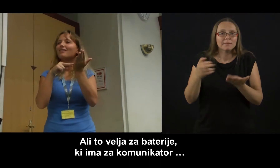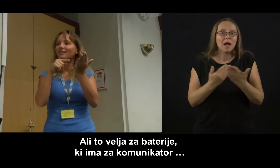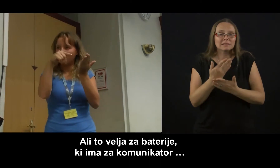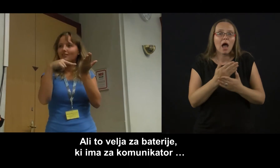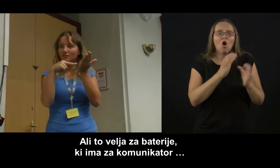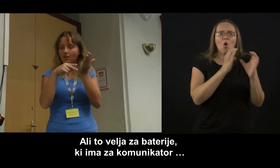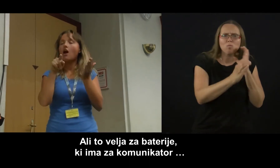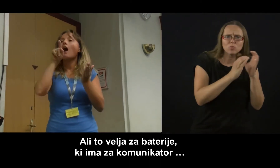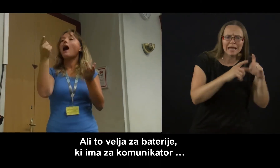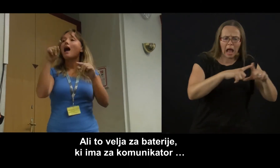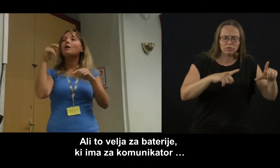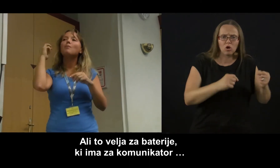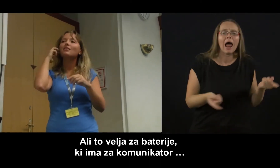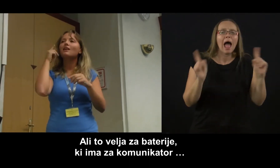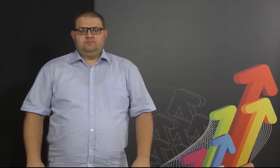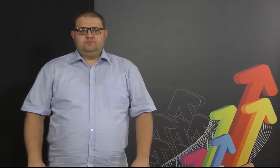za komunikator?